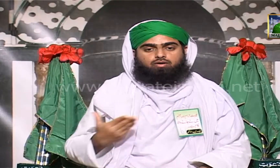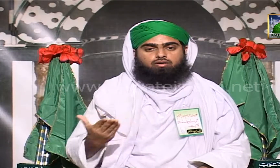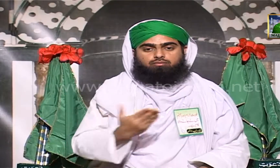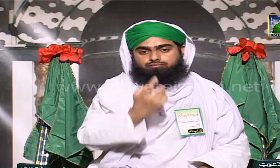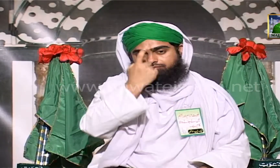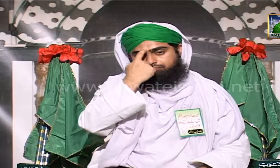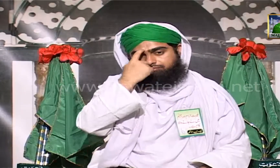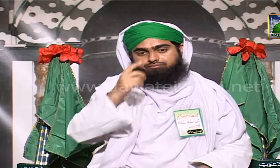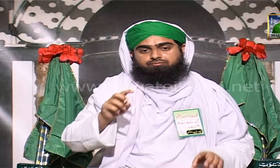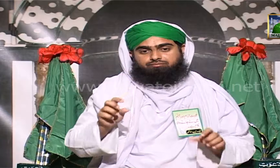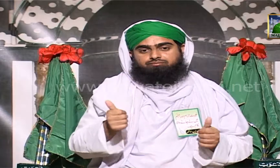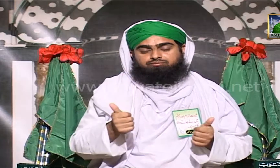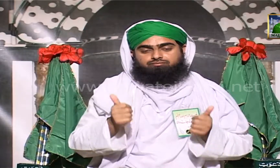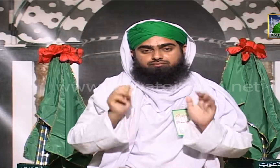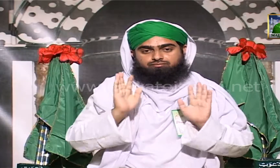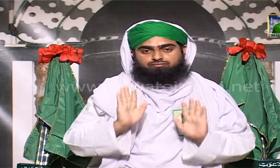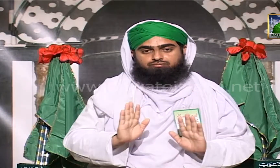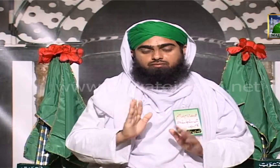نصیب ہیں کہ مسلمان ہیں،